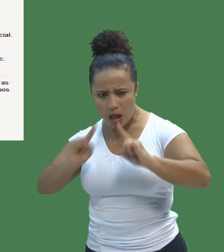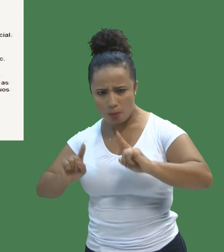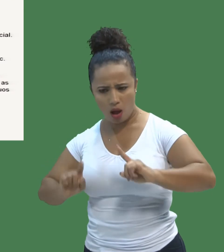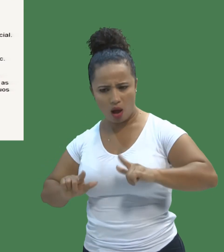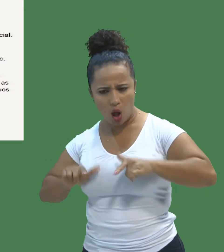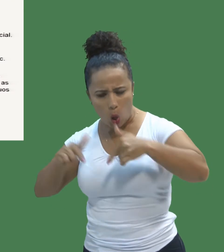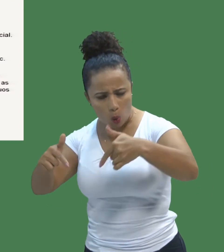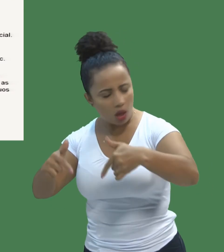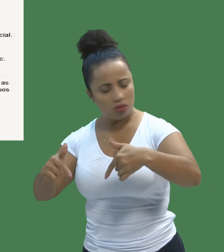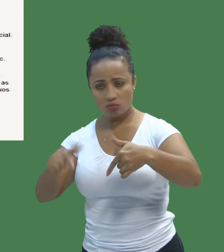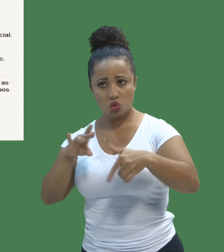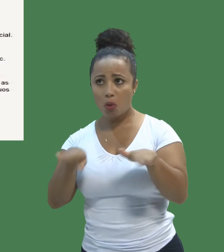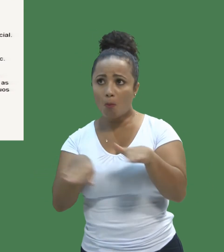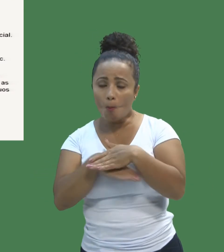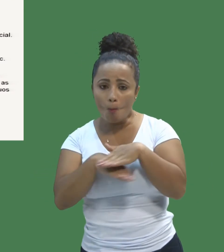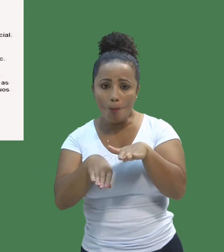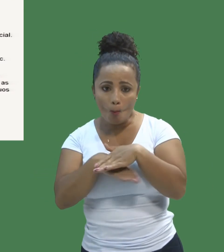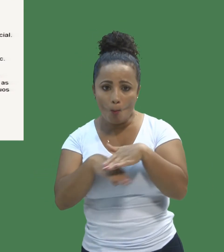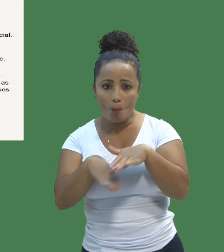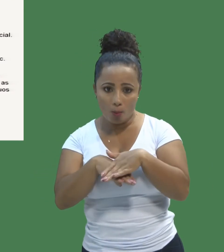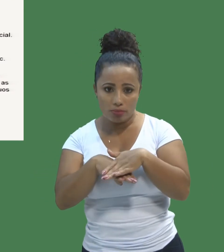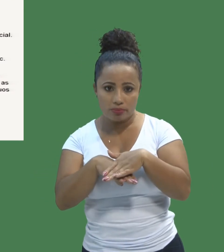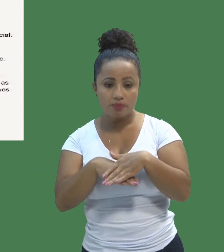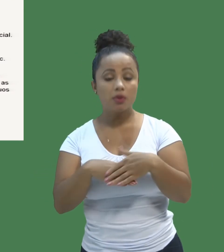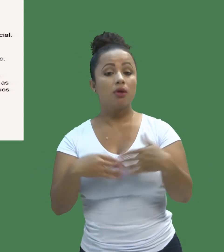aceitação da ordem como ela está.